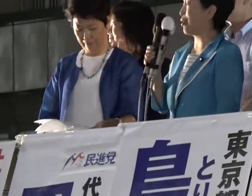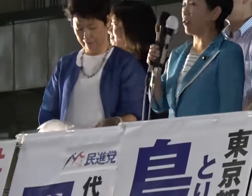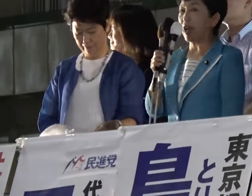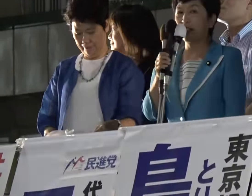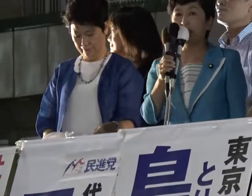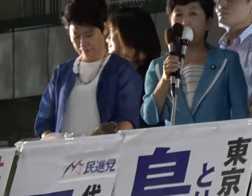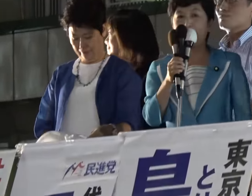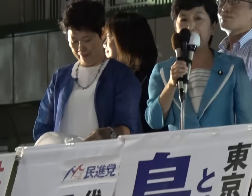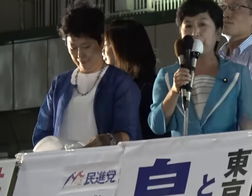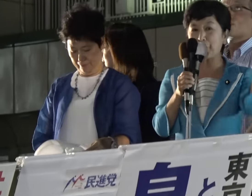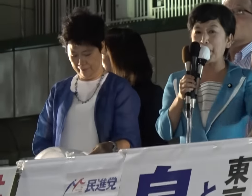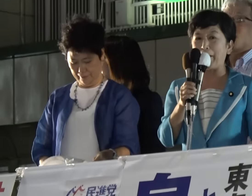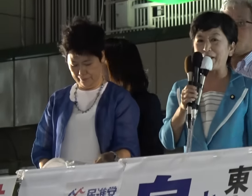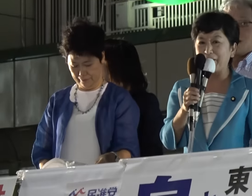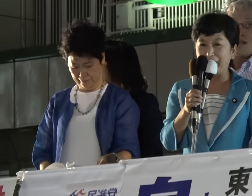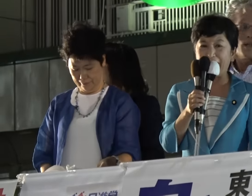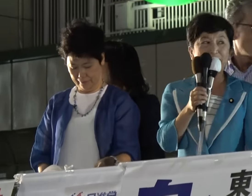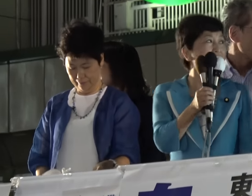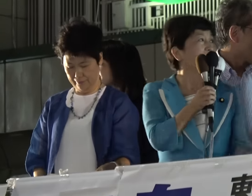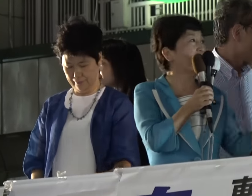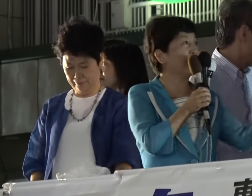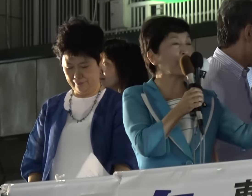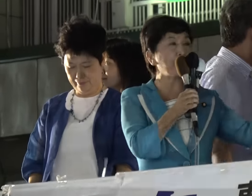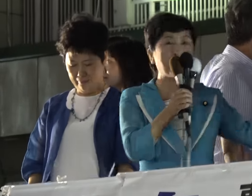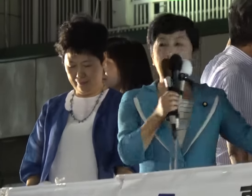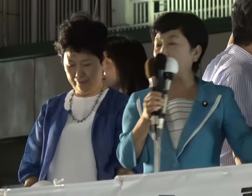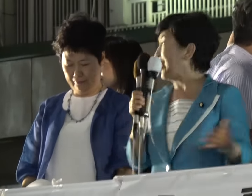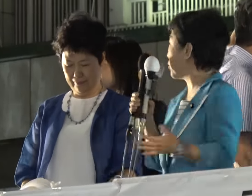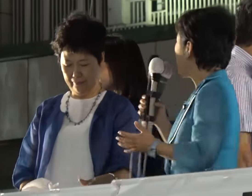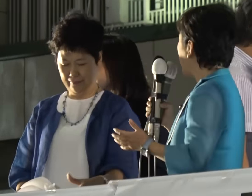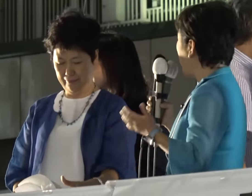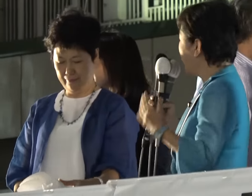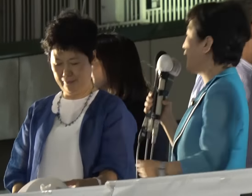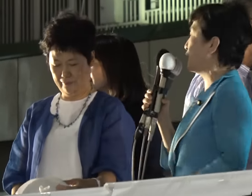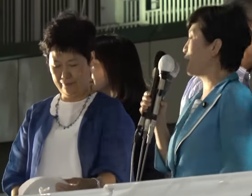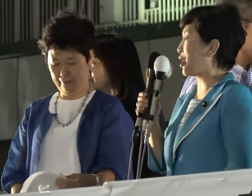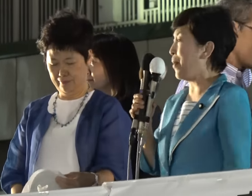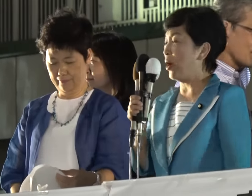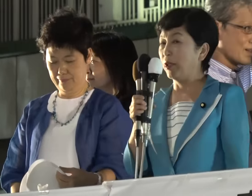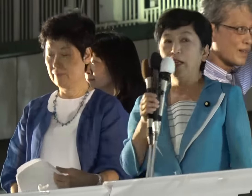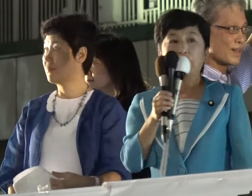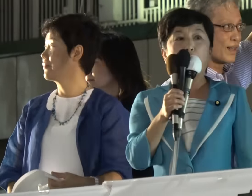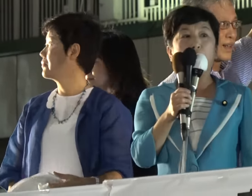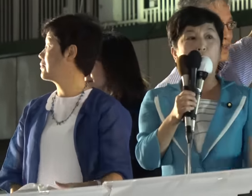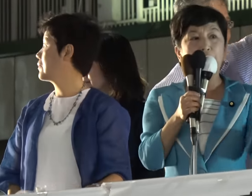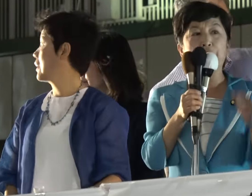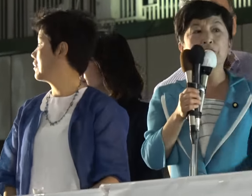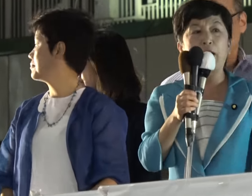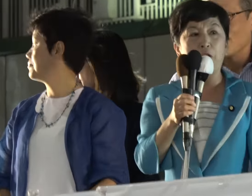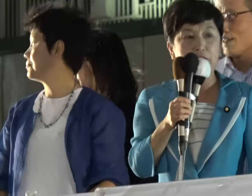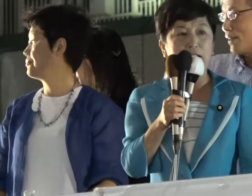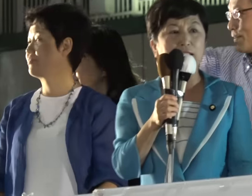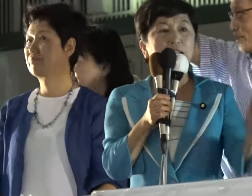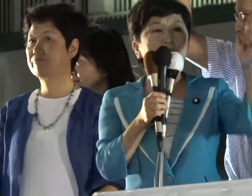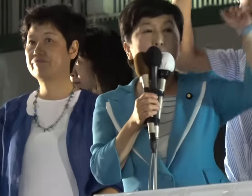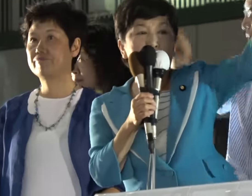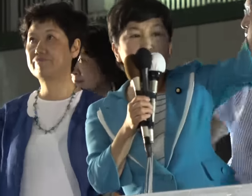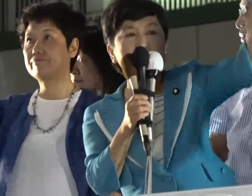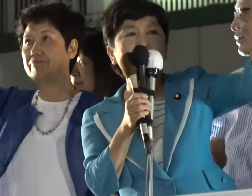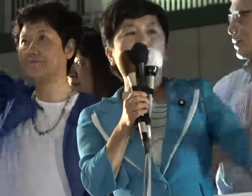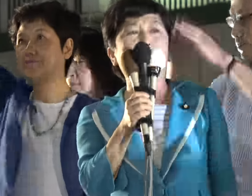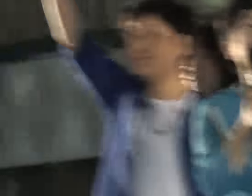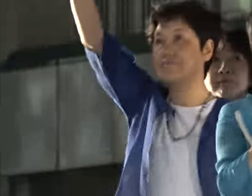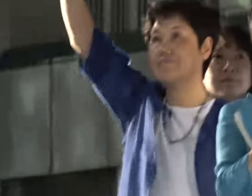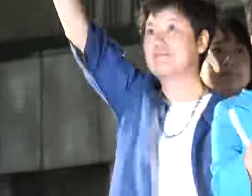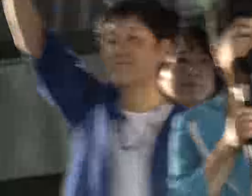党首参議院議員福島みずほです。何としても何としても何としても鳥越俊太郎さん都知